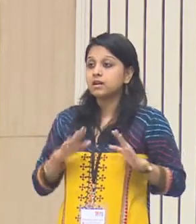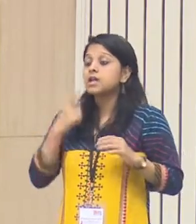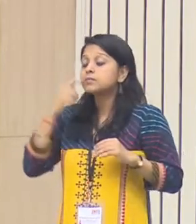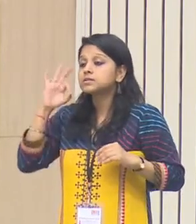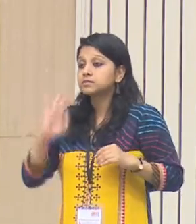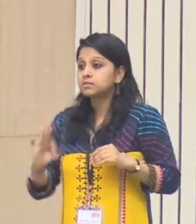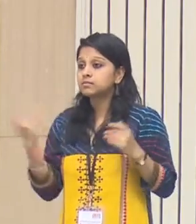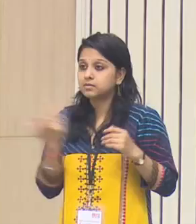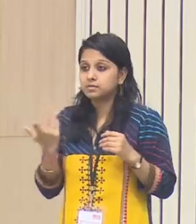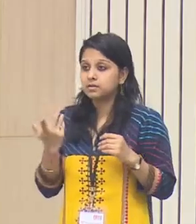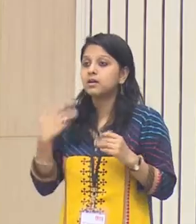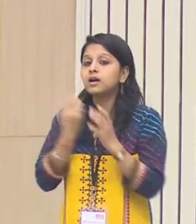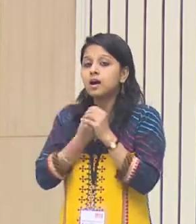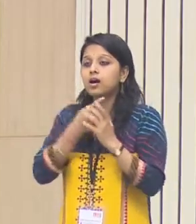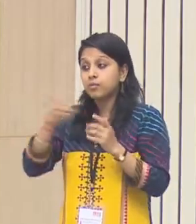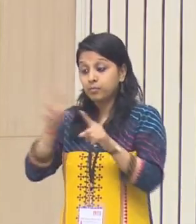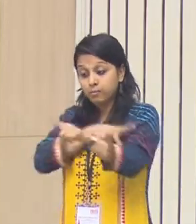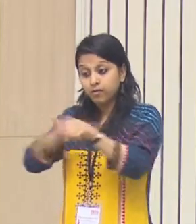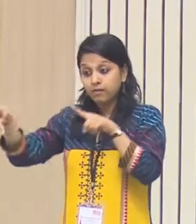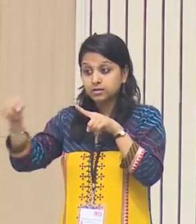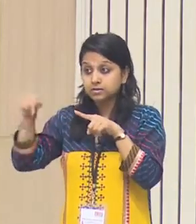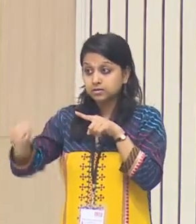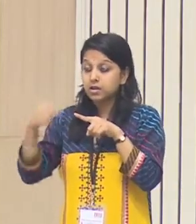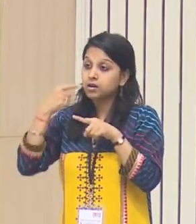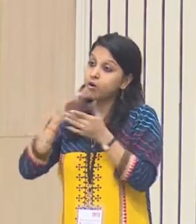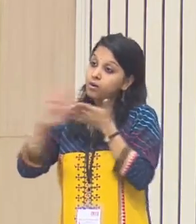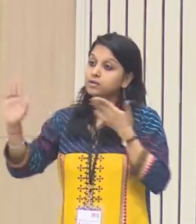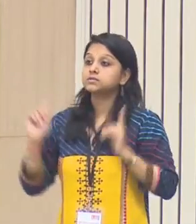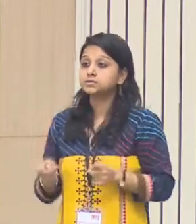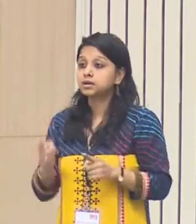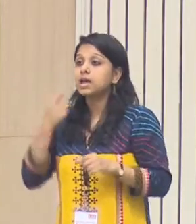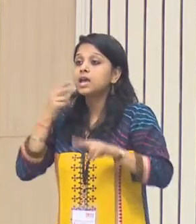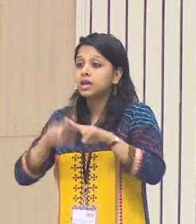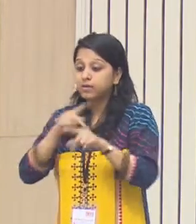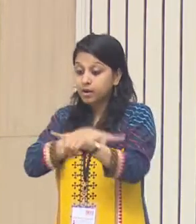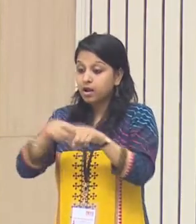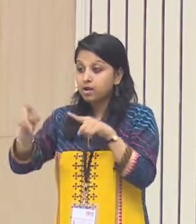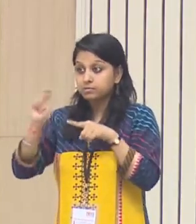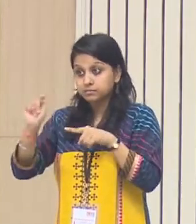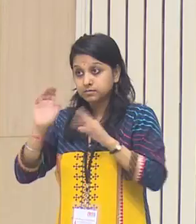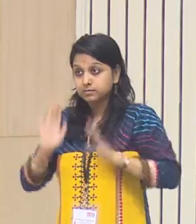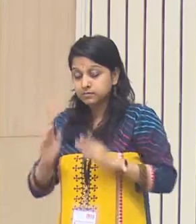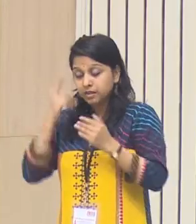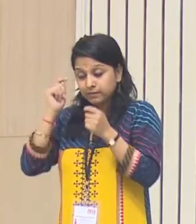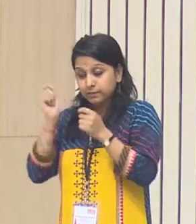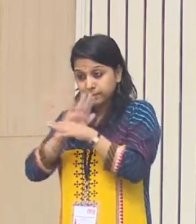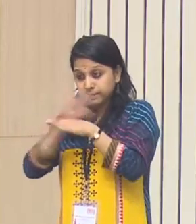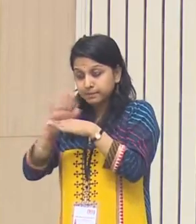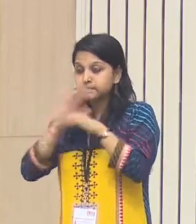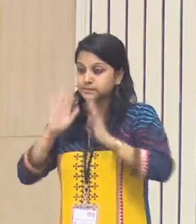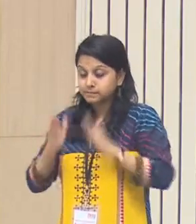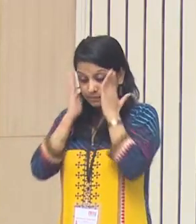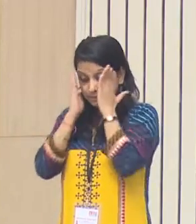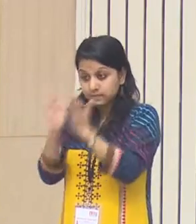ज़्यादा ज़रूरी है कि आपको अपने प्रोफेशन के प्रति ईमानदारी। अगर आप अपने कार्य में लीन हैं, व्यस्त हैं और